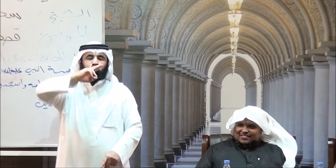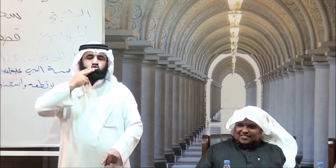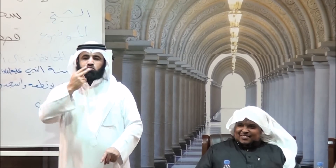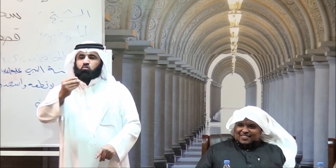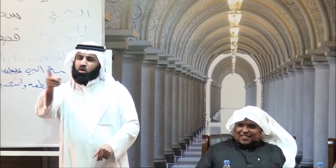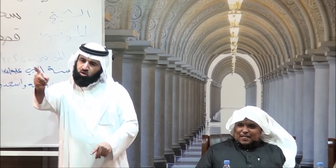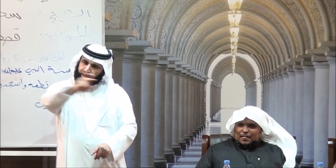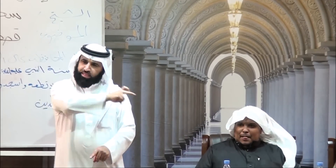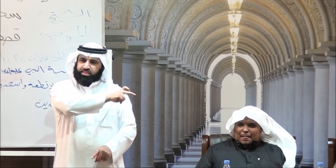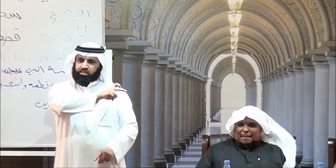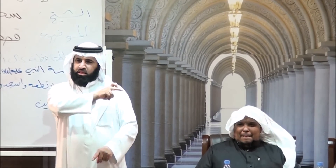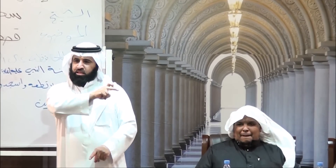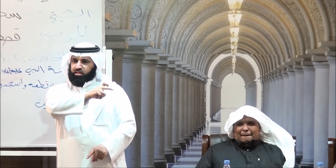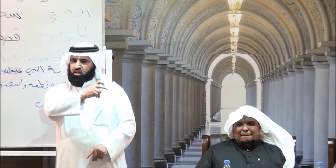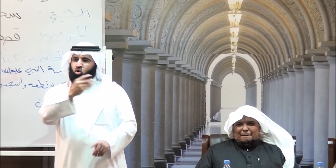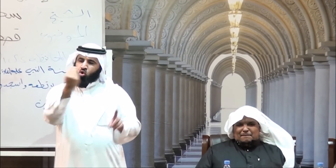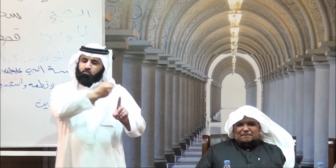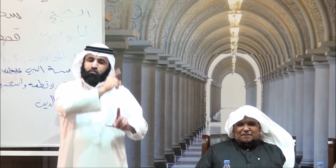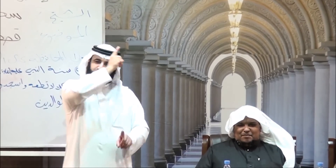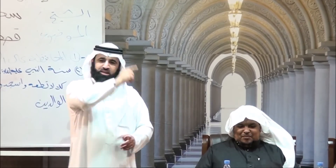بفضل الله الله